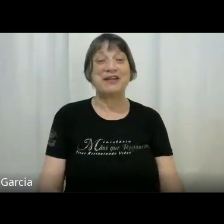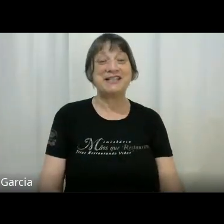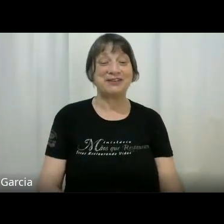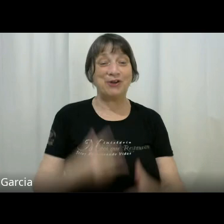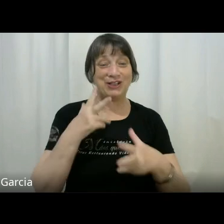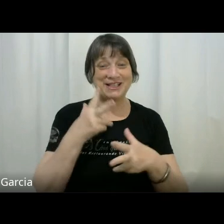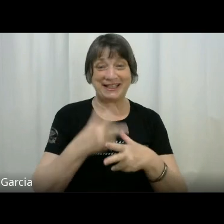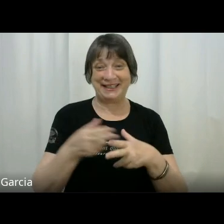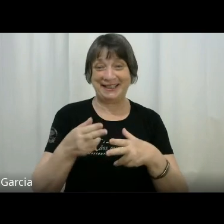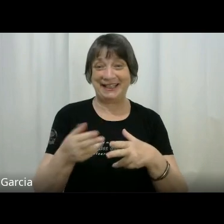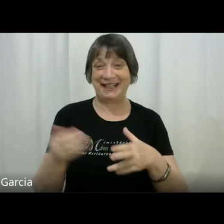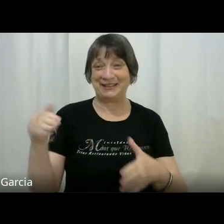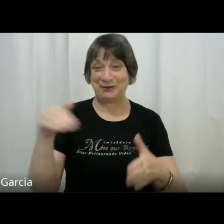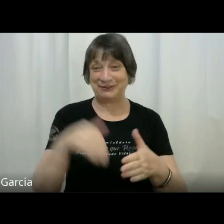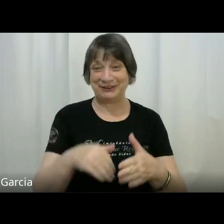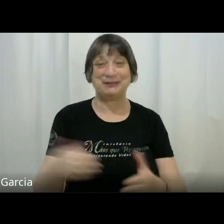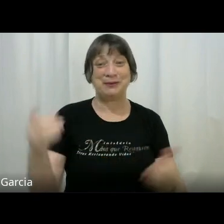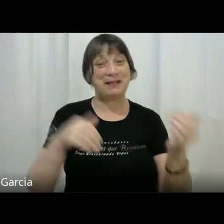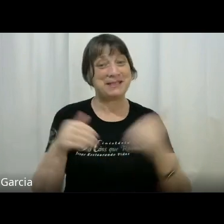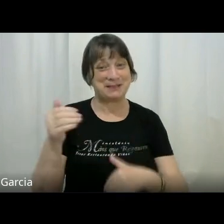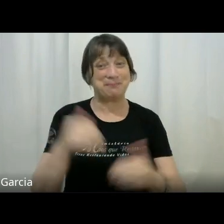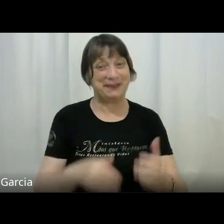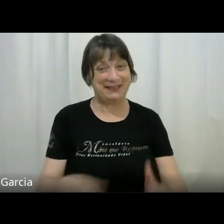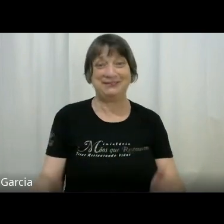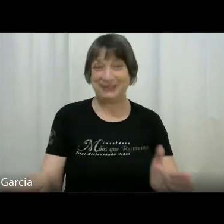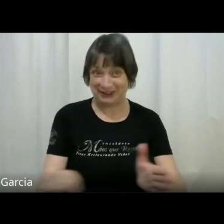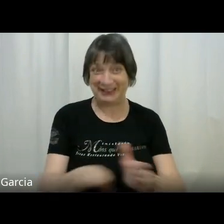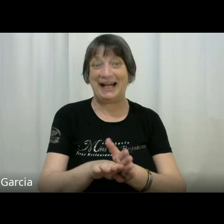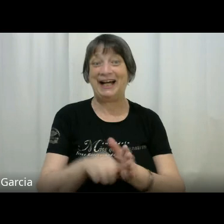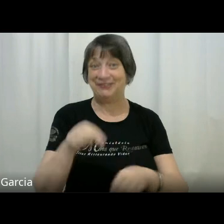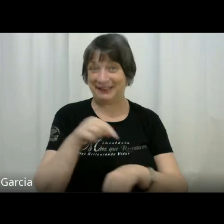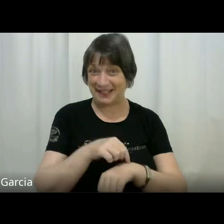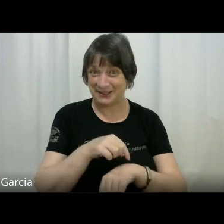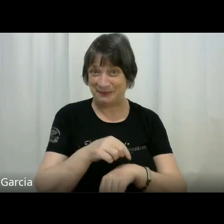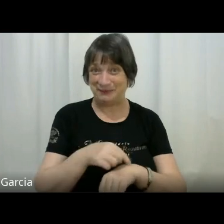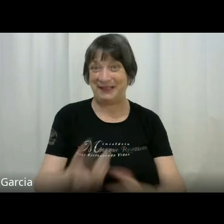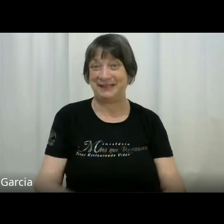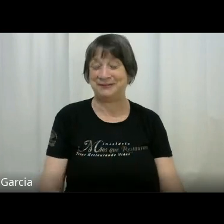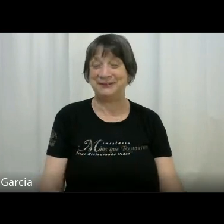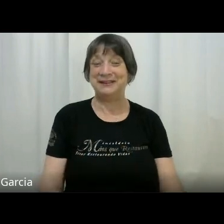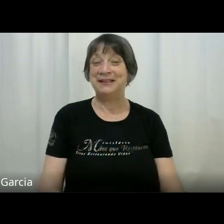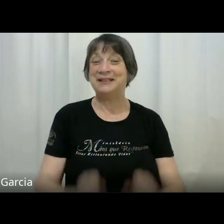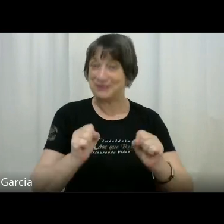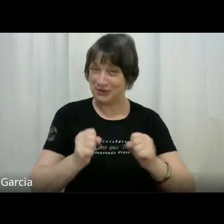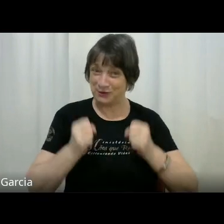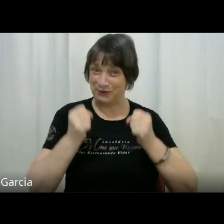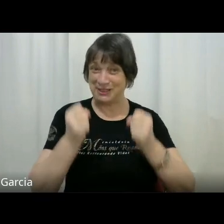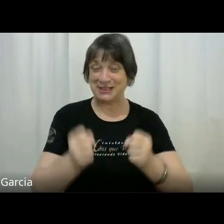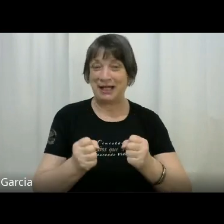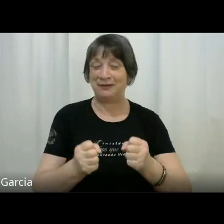os vencedores aqui, né, que estão participando, que chegaram até esse momento,